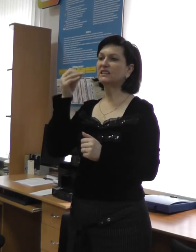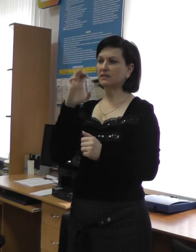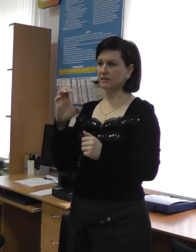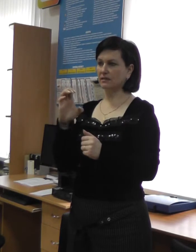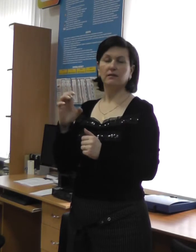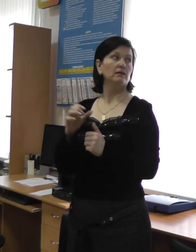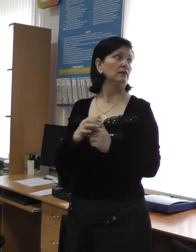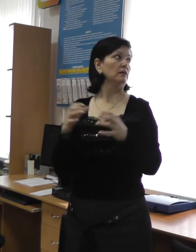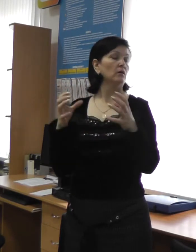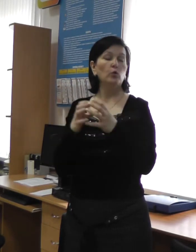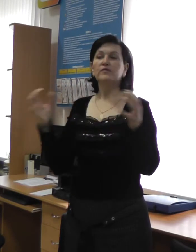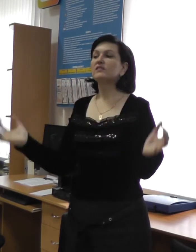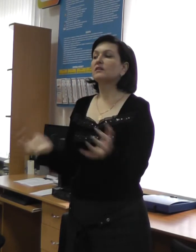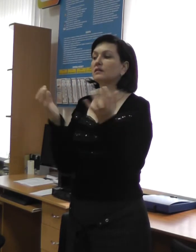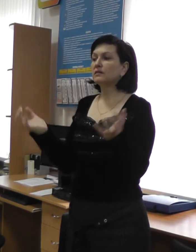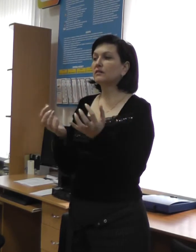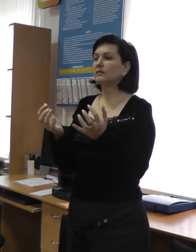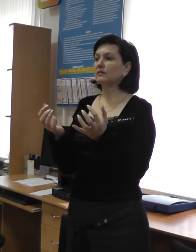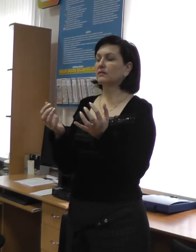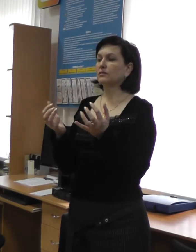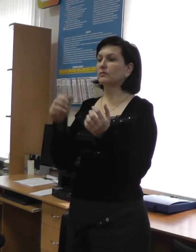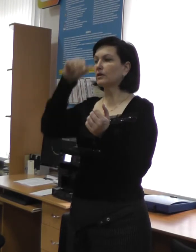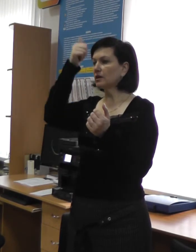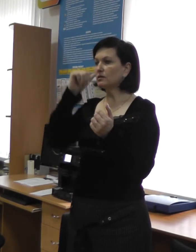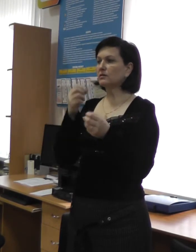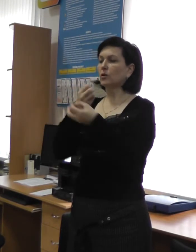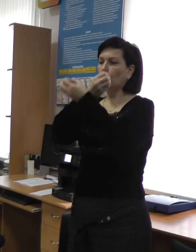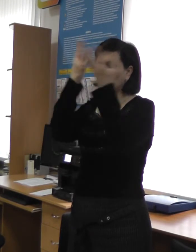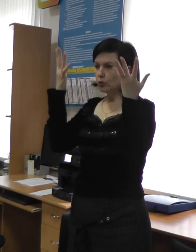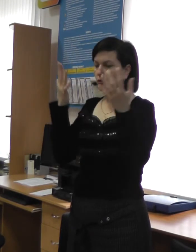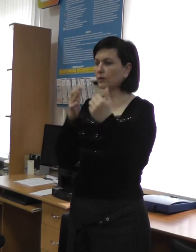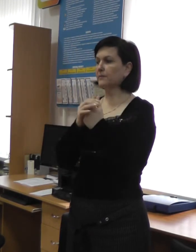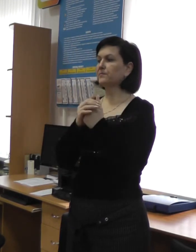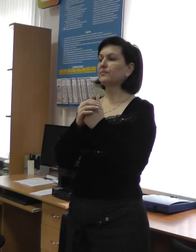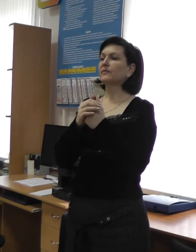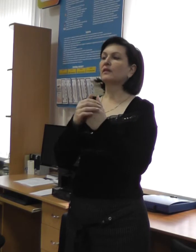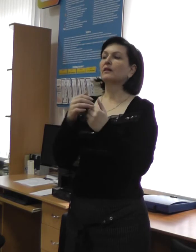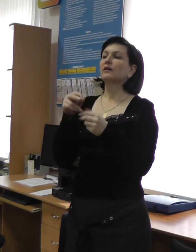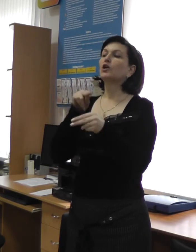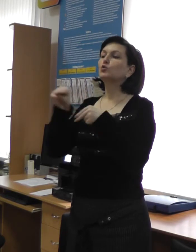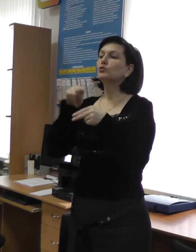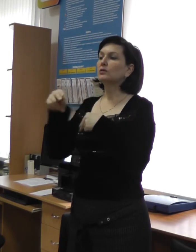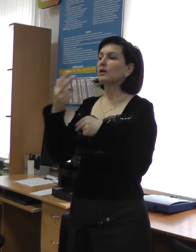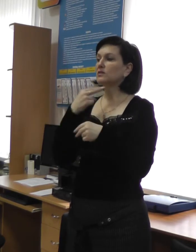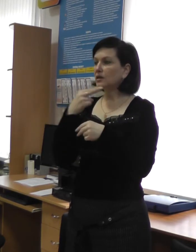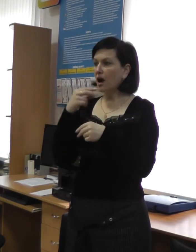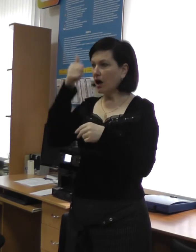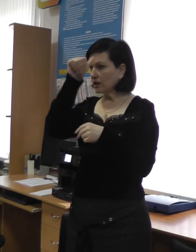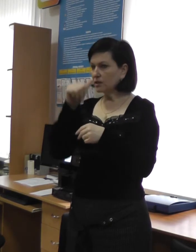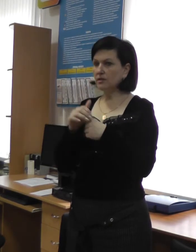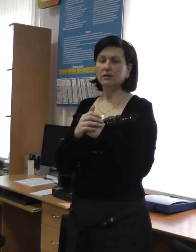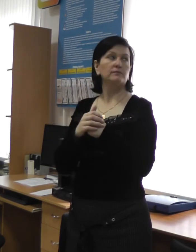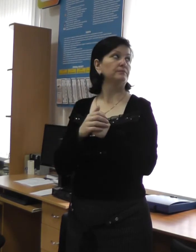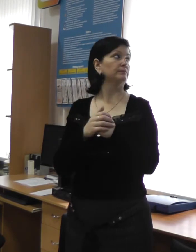собой задачи сохранения национальных традиций и творчества, изучения греческого языка, истории и культуры, страны